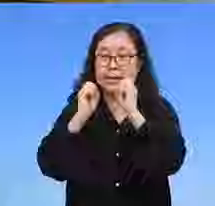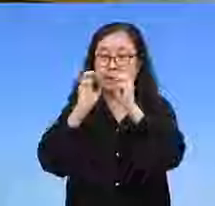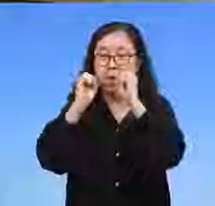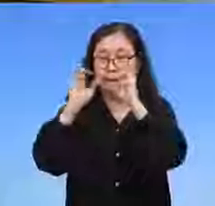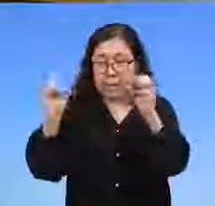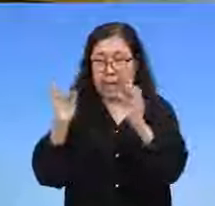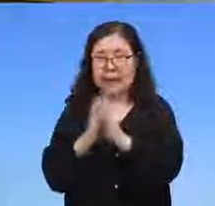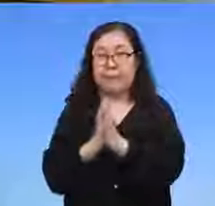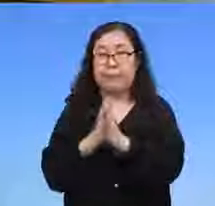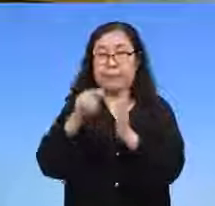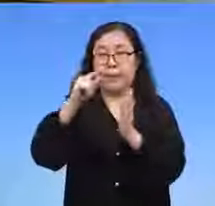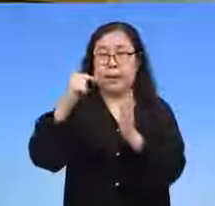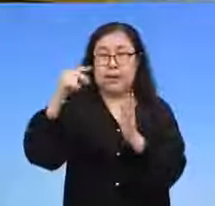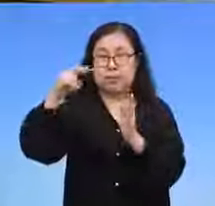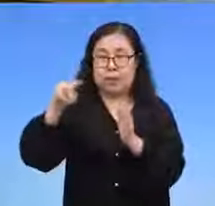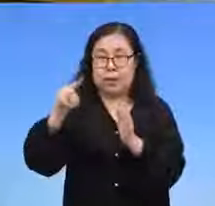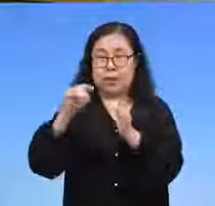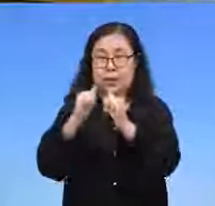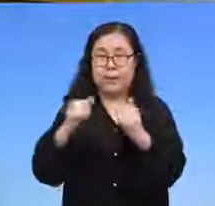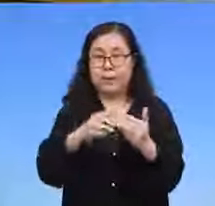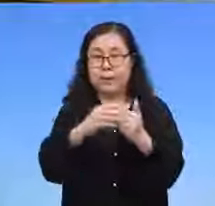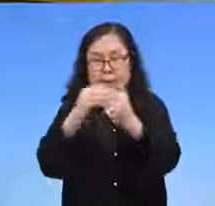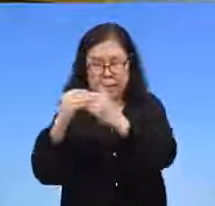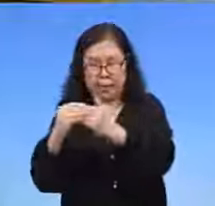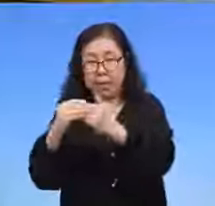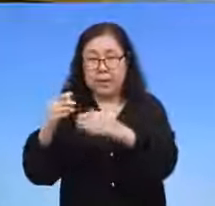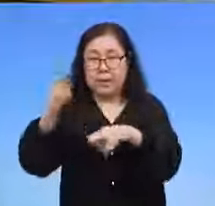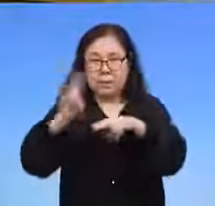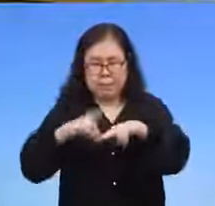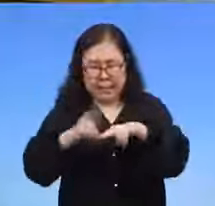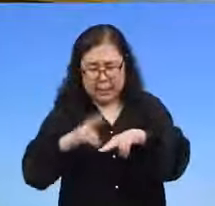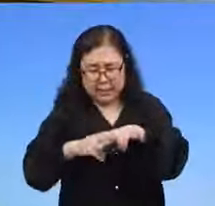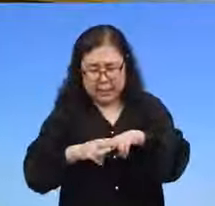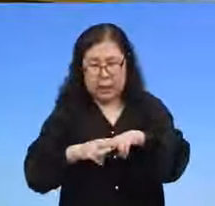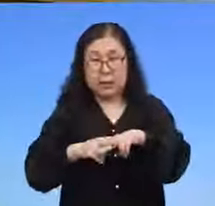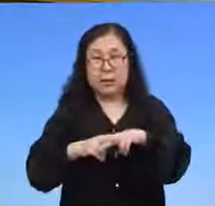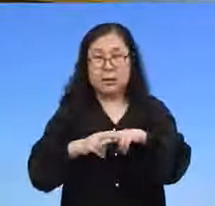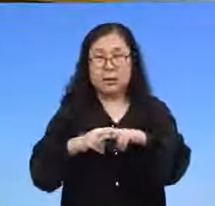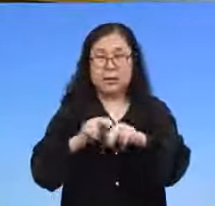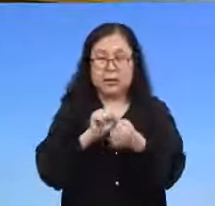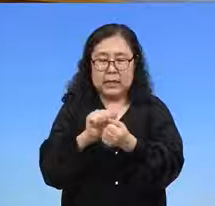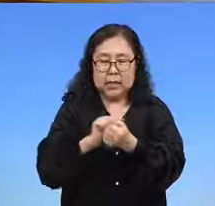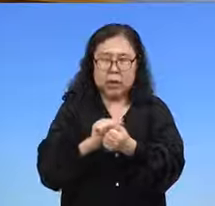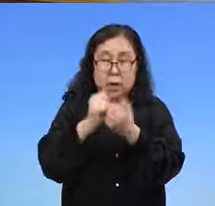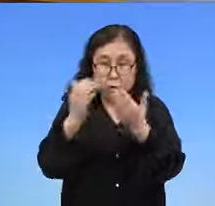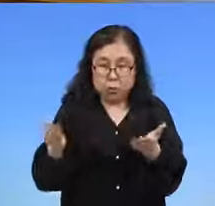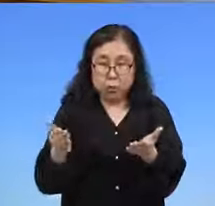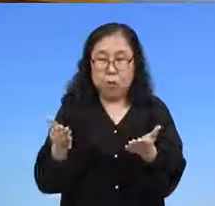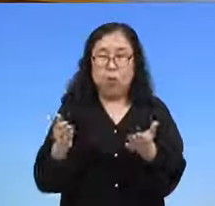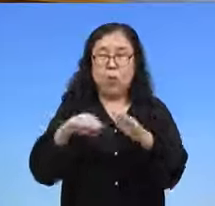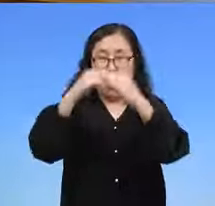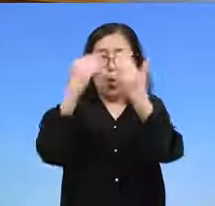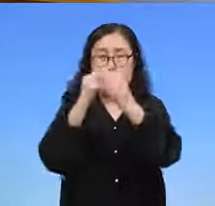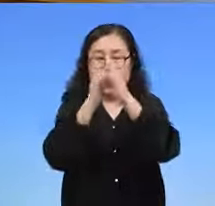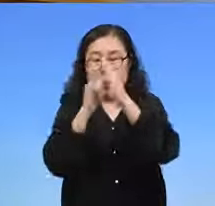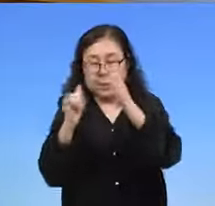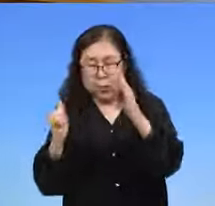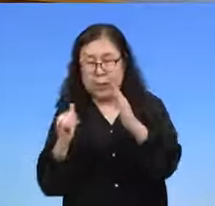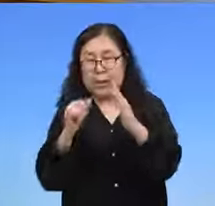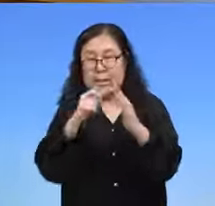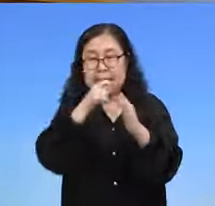그 시각에 간수가 그들을 데려다가 그 맞은 자리를 씻어주고 자기와 그 온 가족이 다 세례를 받은 후,